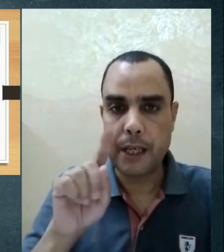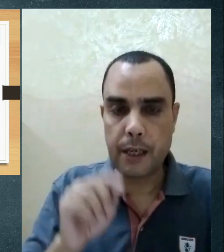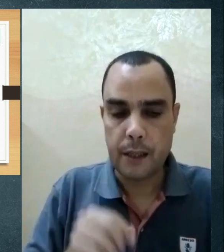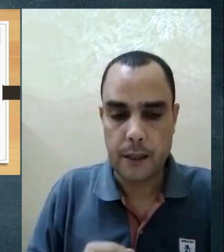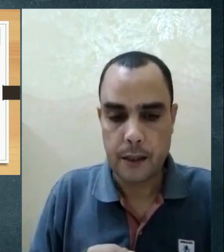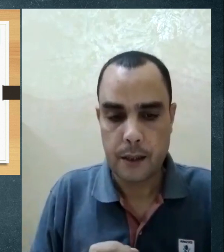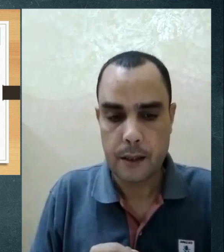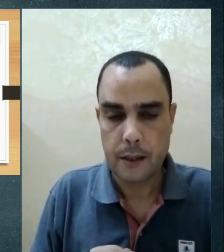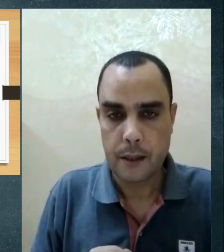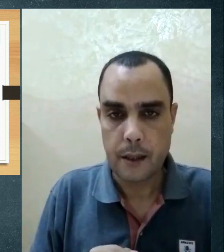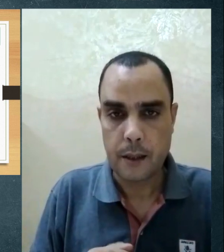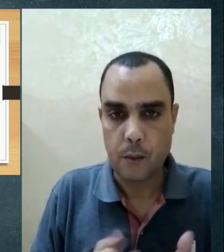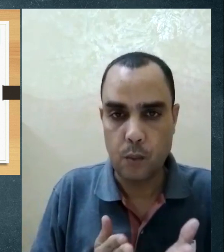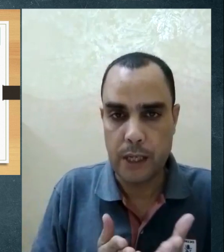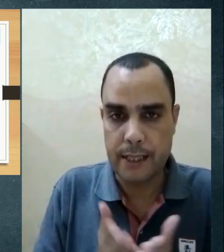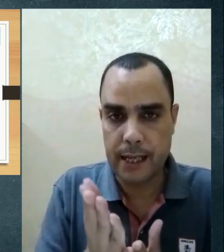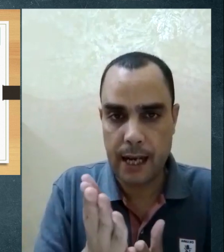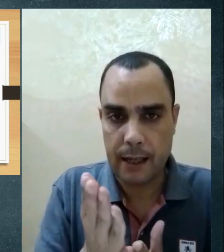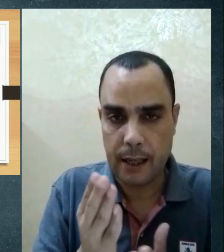بوسيلة